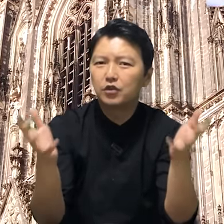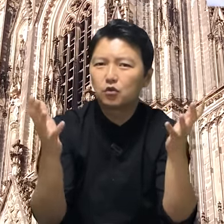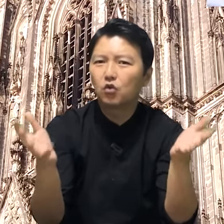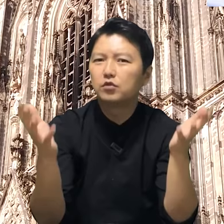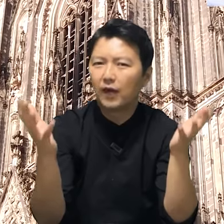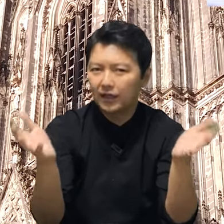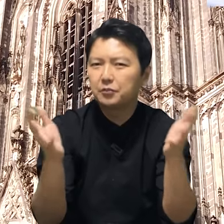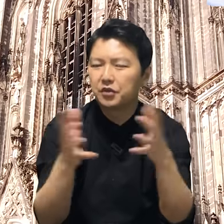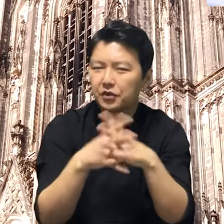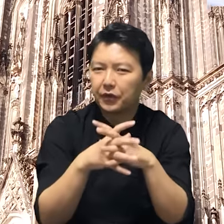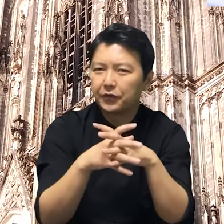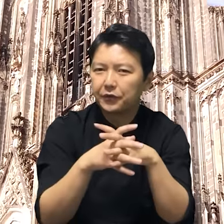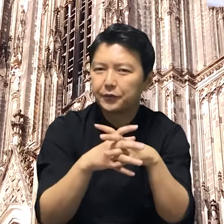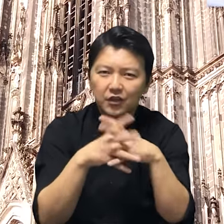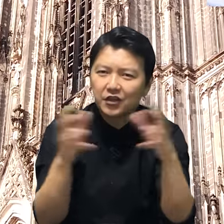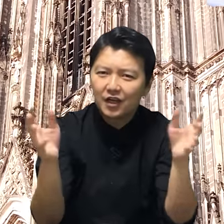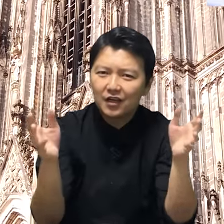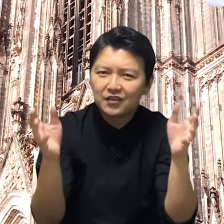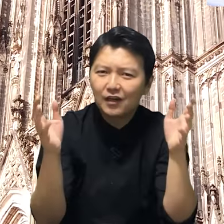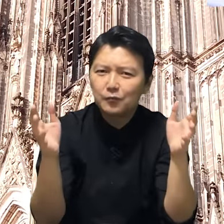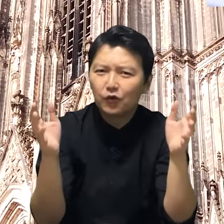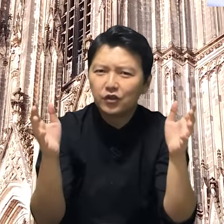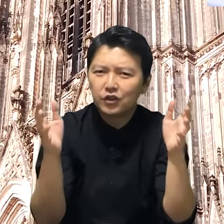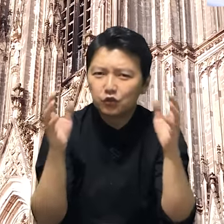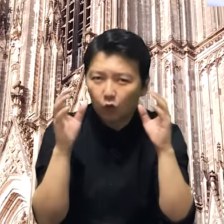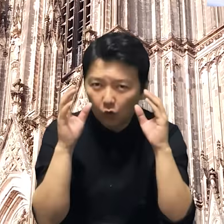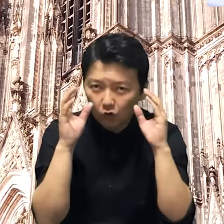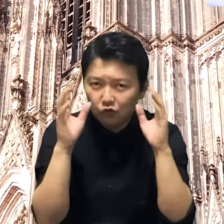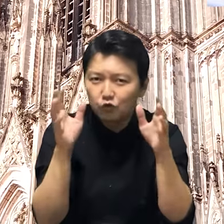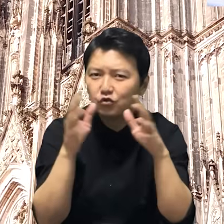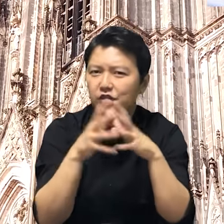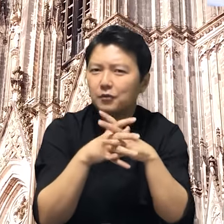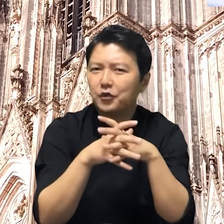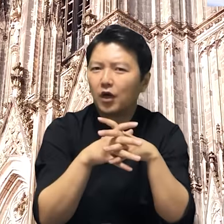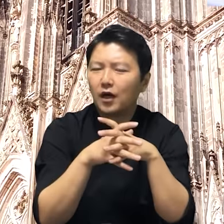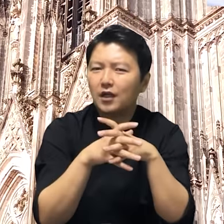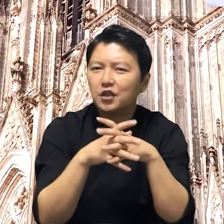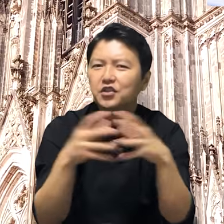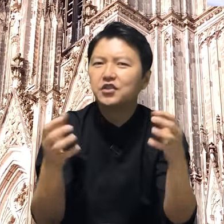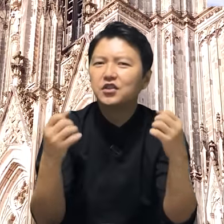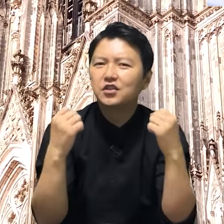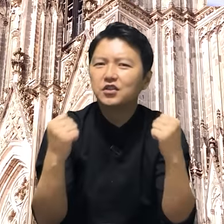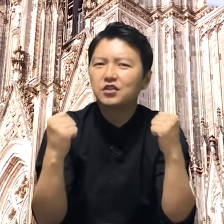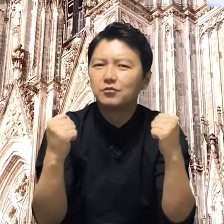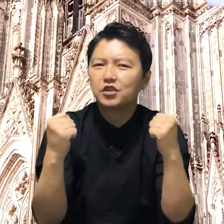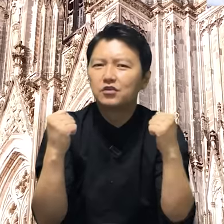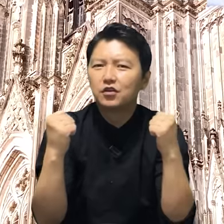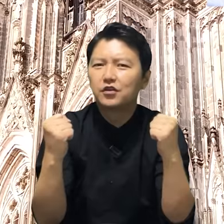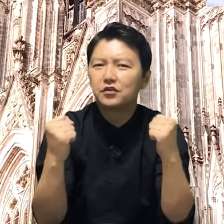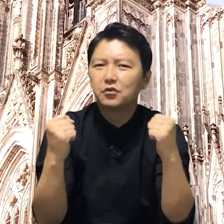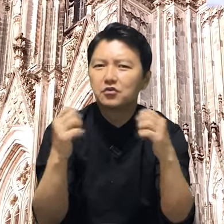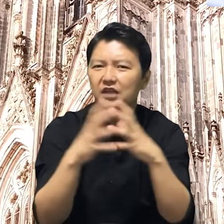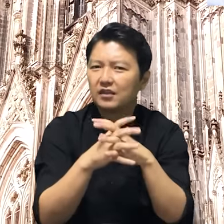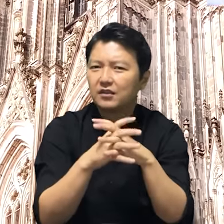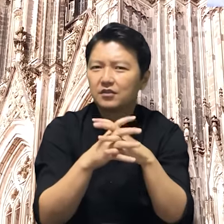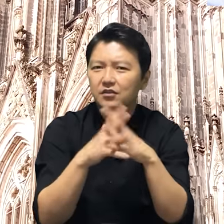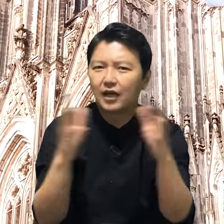돈을 많이 벌었대요. 게다가 짱보린이 좋은 눈썰미와 그의 의리 넘치는 성격으로 장사는